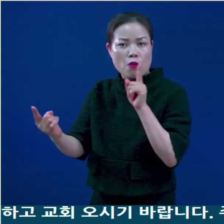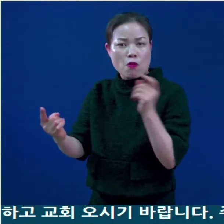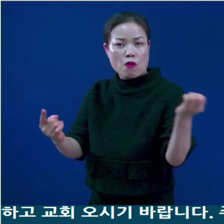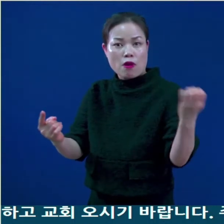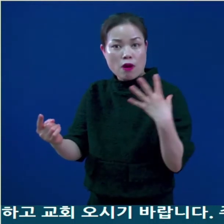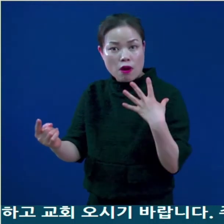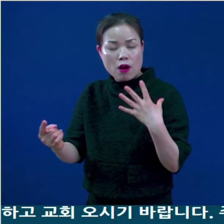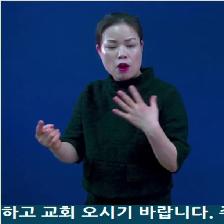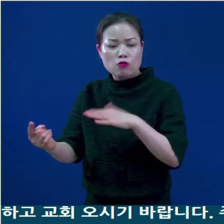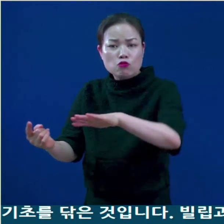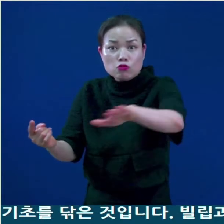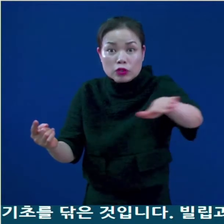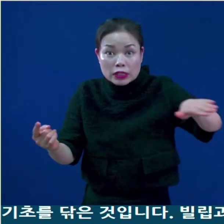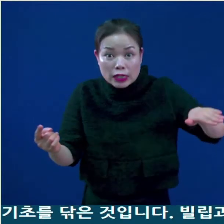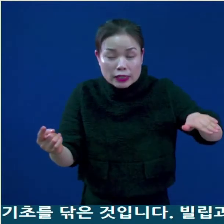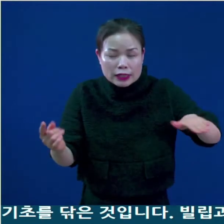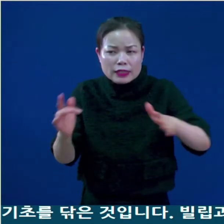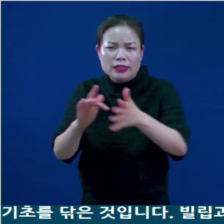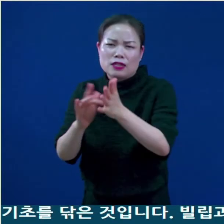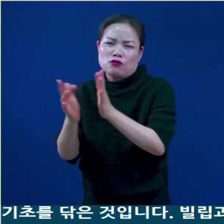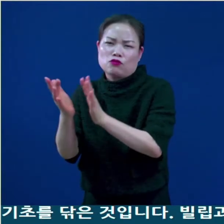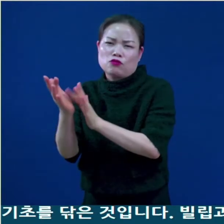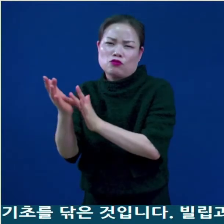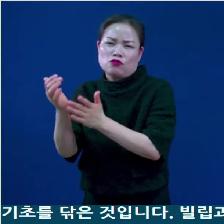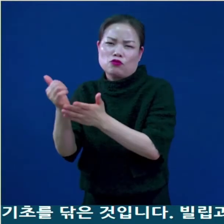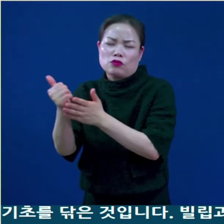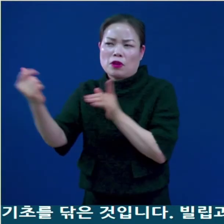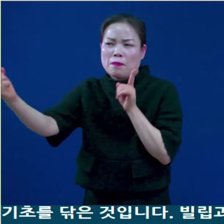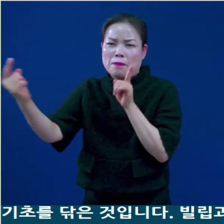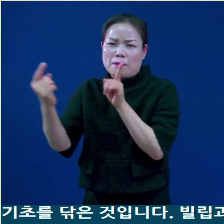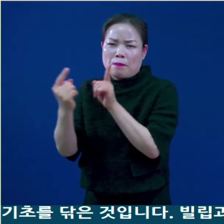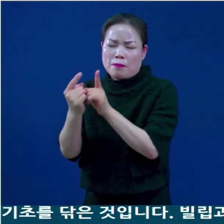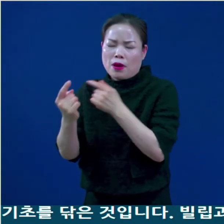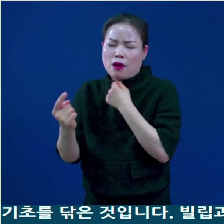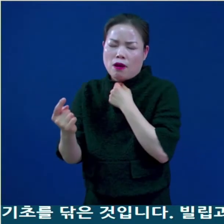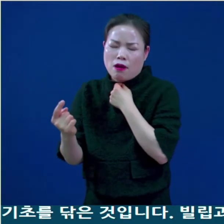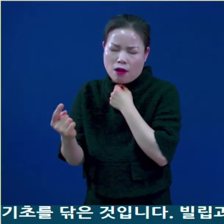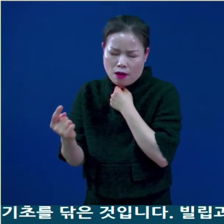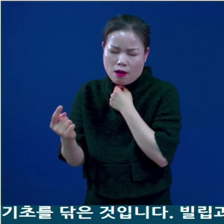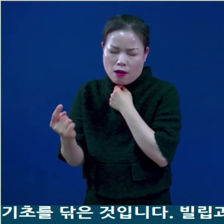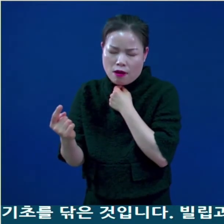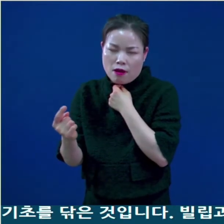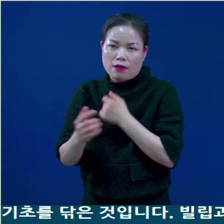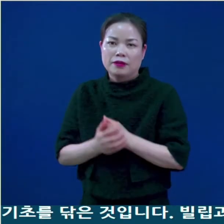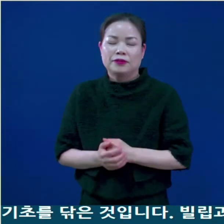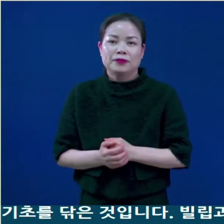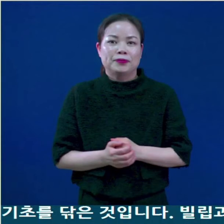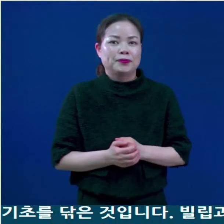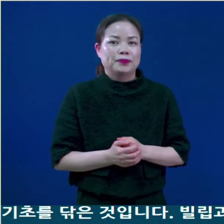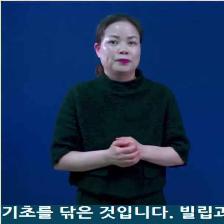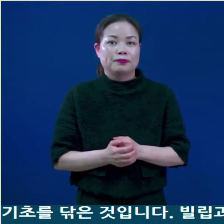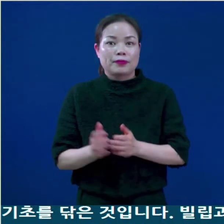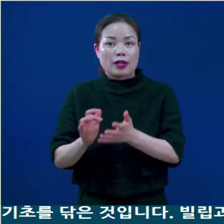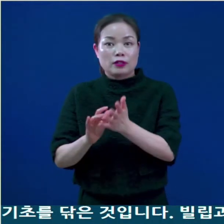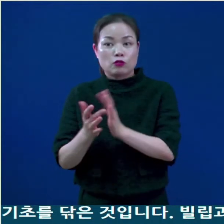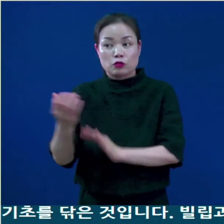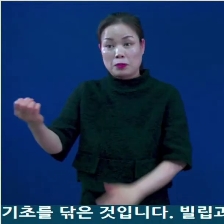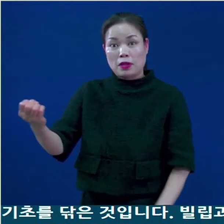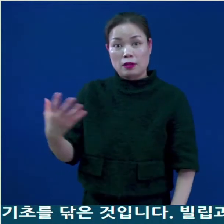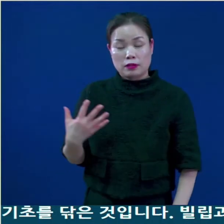그랬냐면 우리가 예수를 뵙고자 하나이다. 예수님의